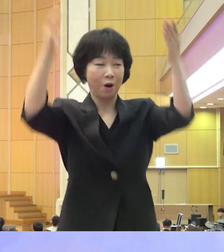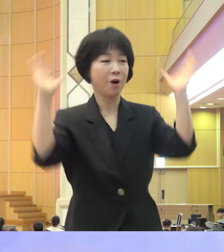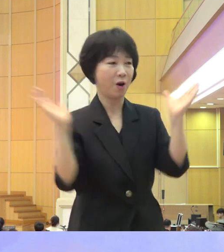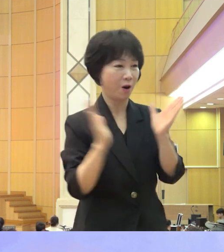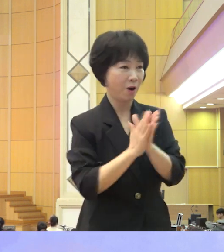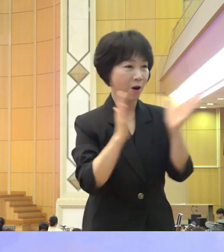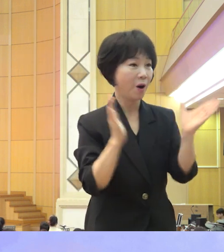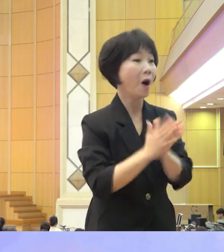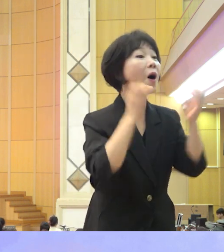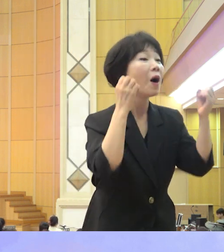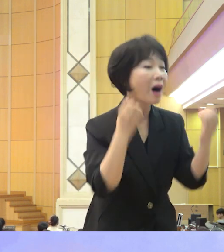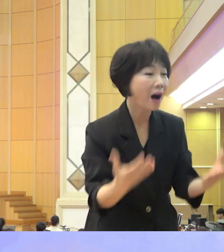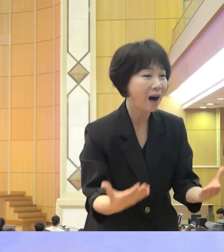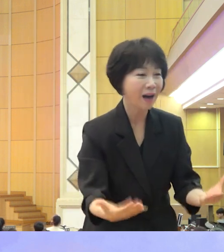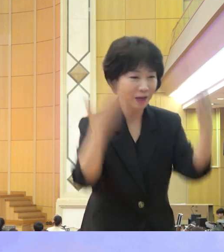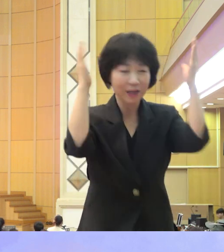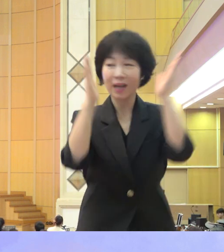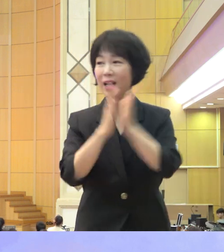찬송하면서